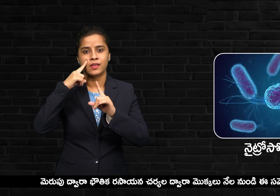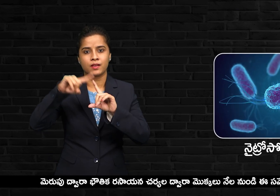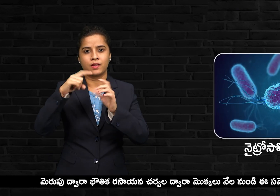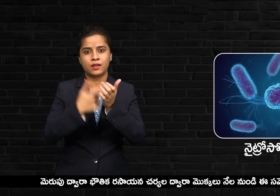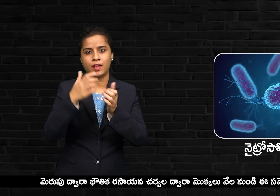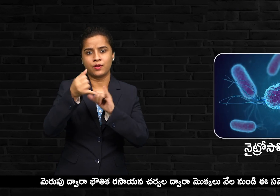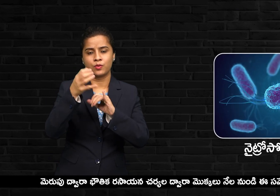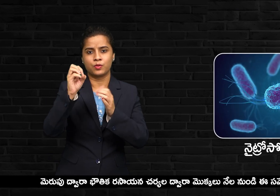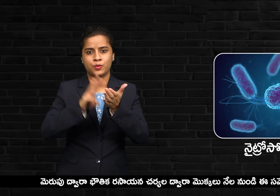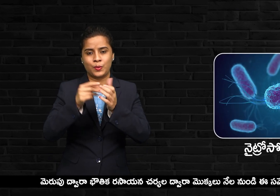తీసుకోవచ్చు.